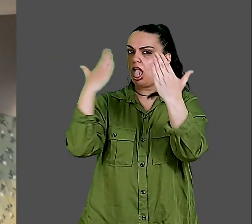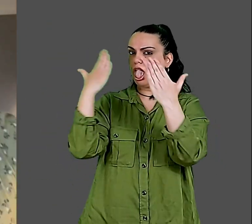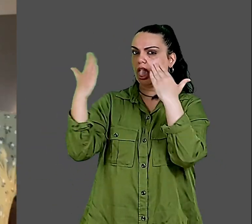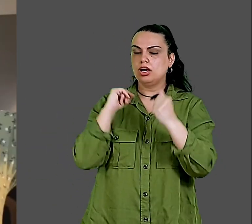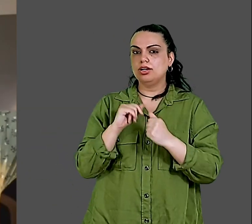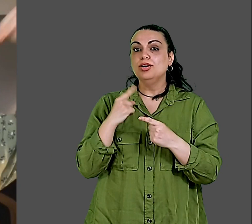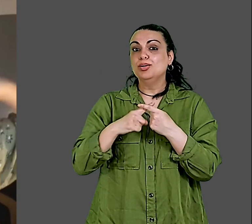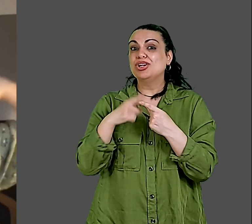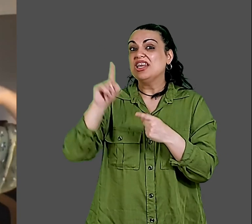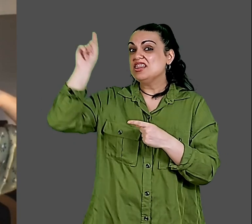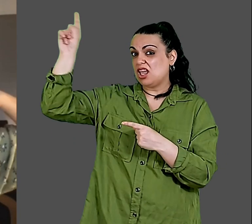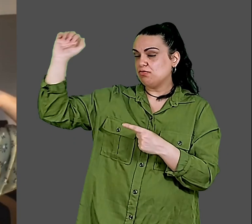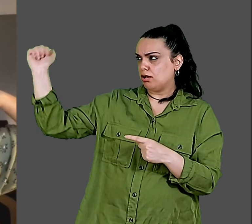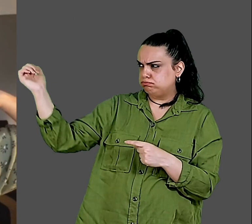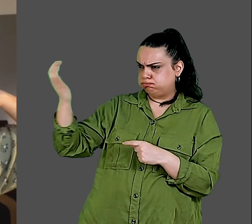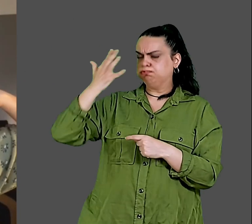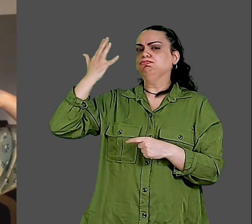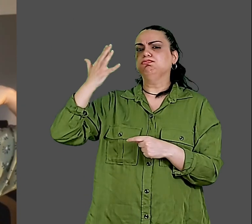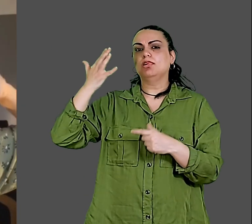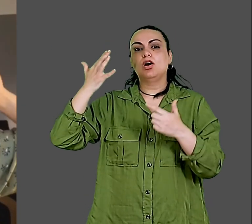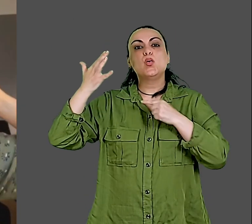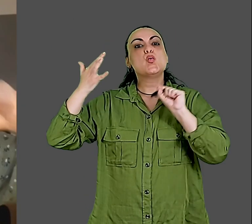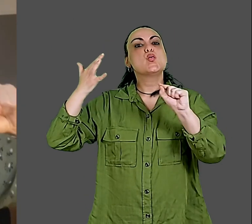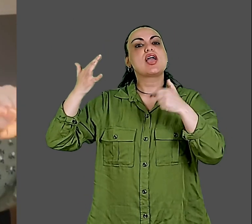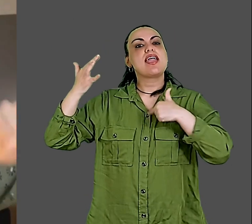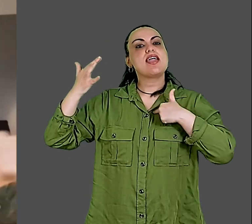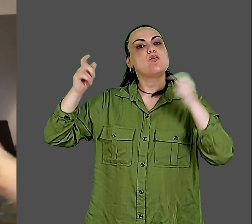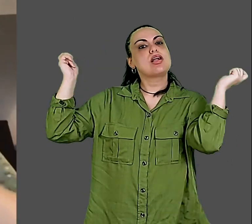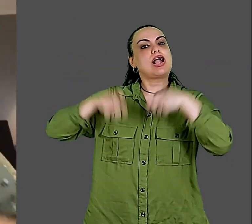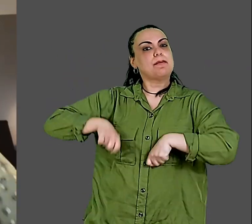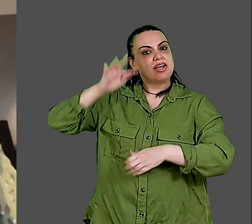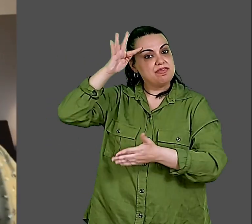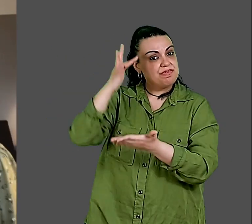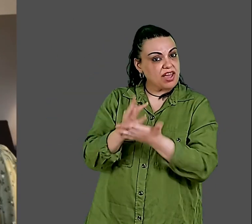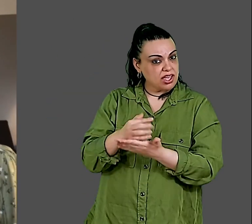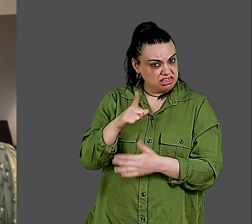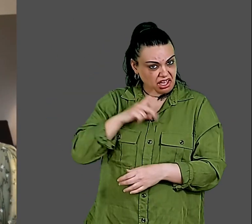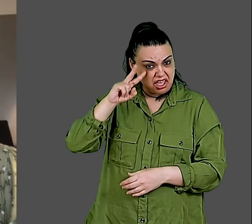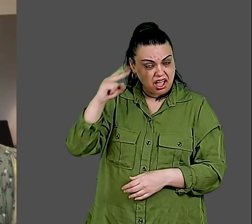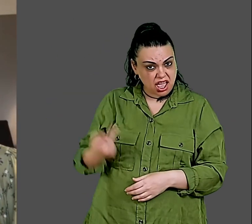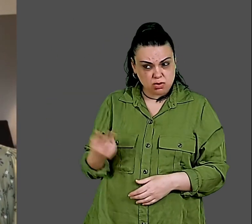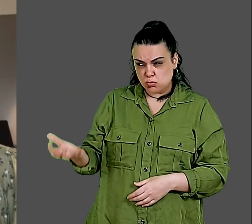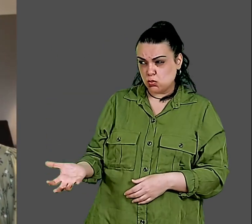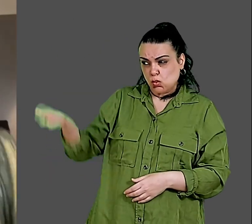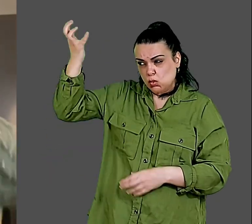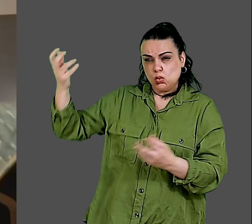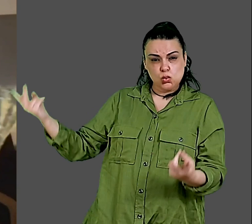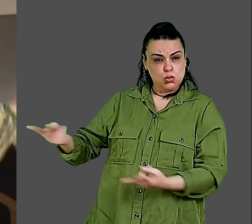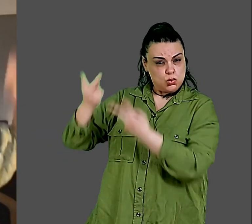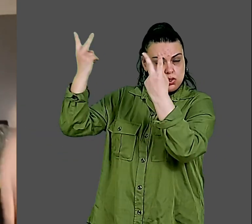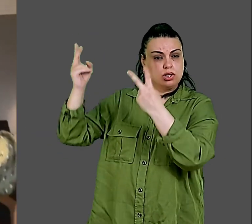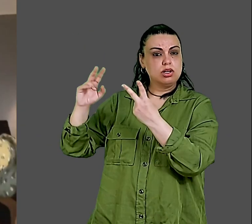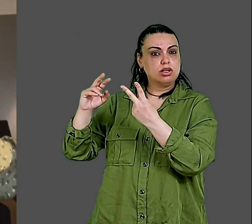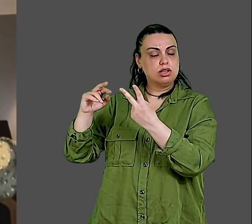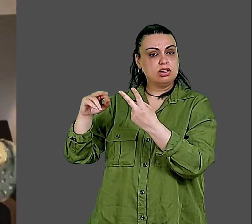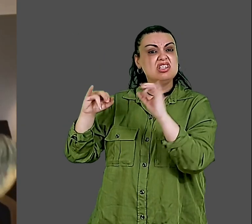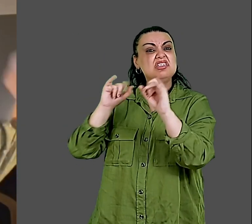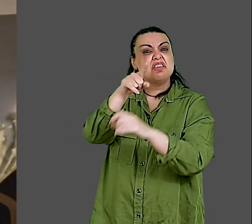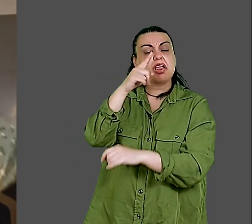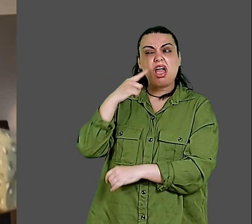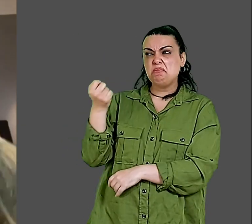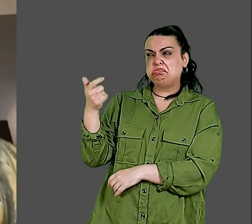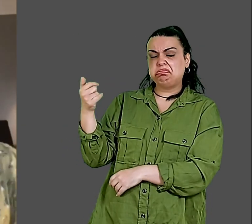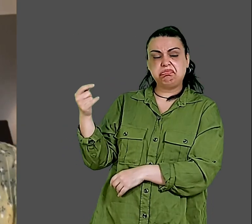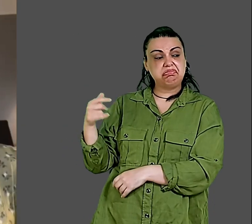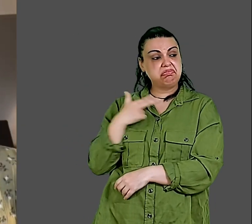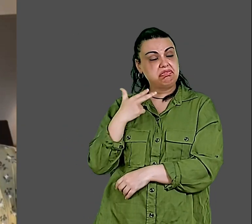vai manifestar sobre você o que a sua capacidade de reconhecimento permitir. E só assim, então, você vai